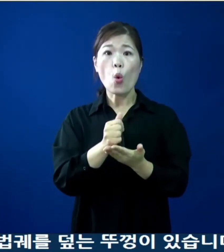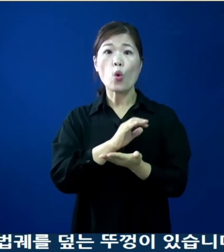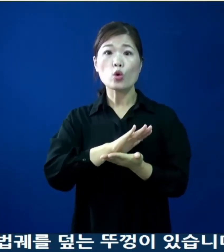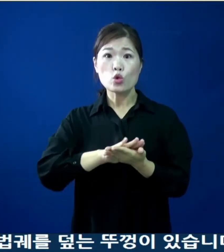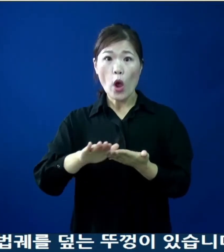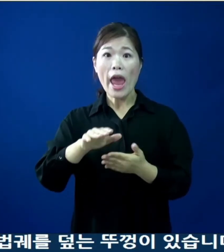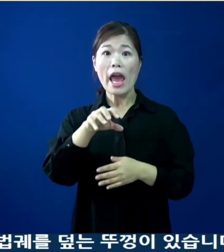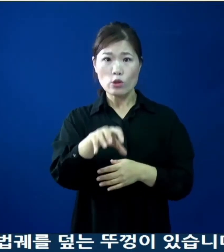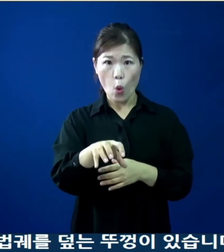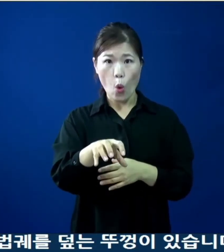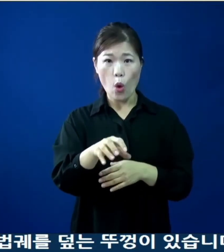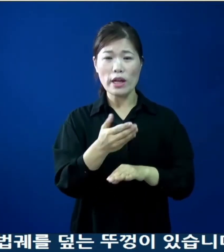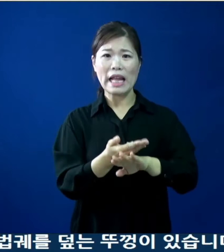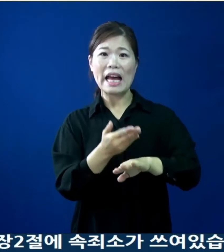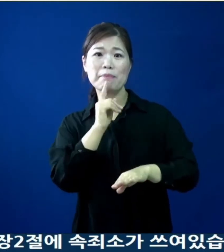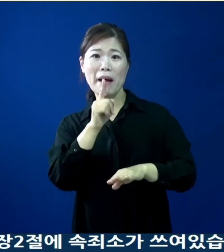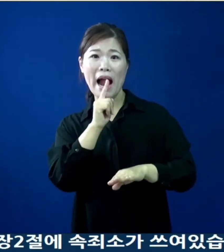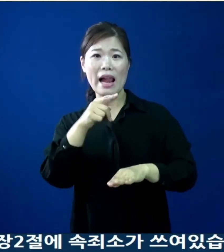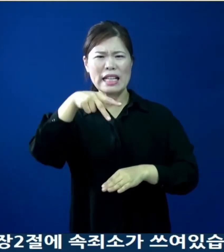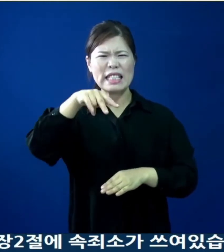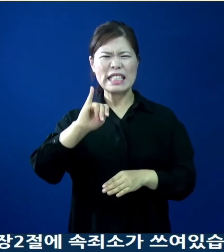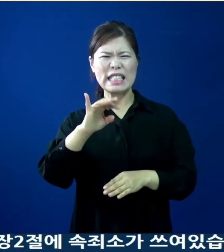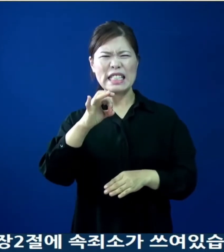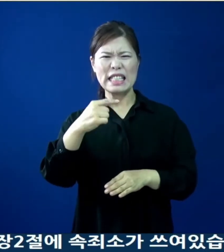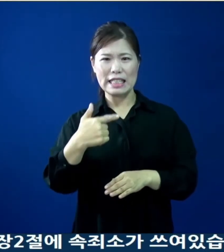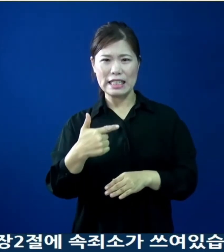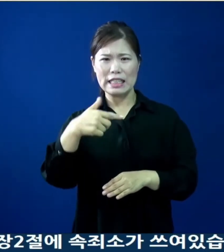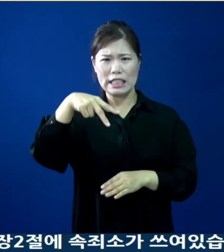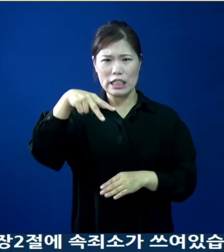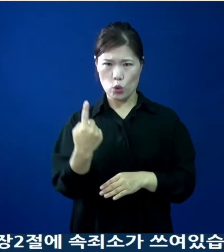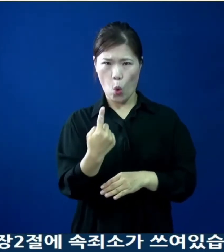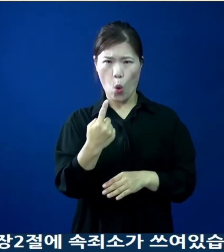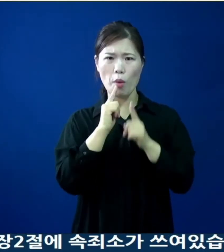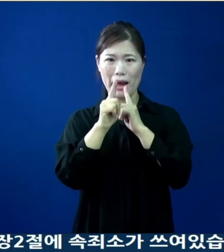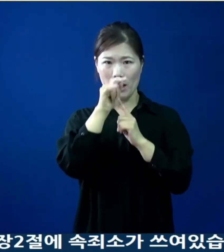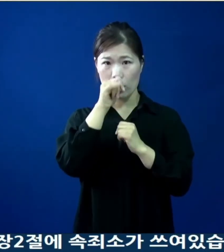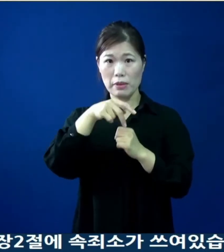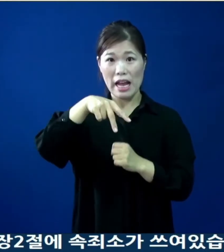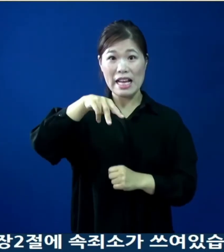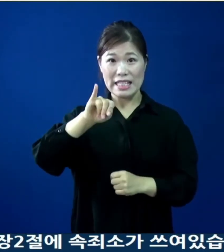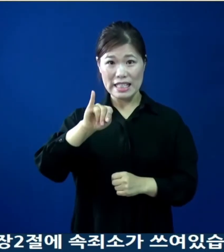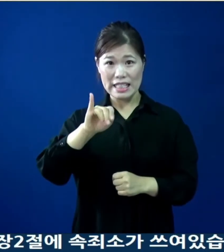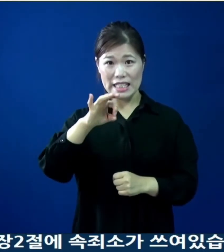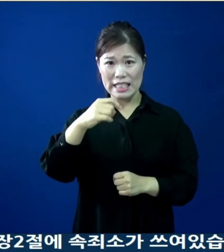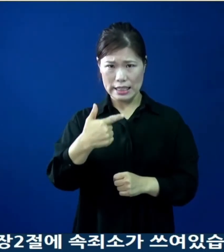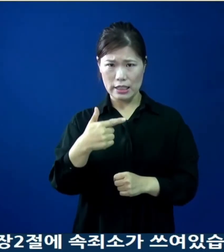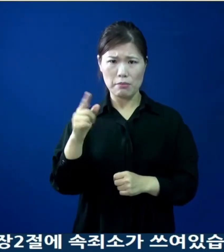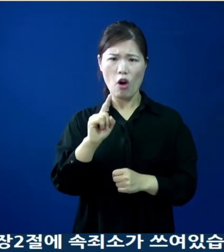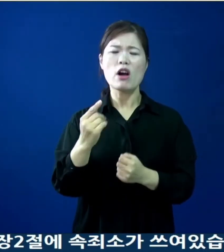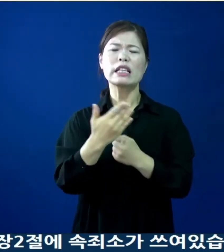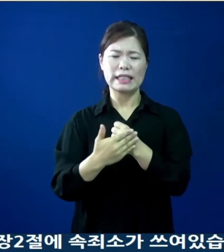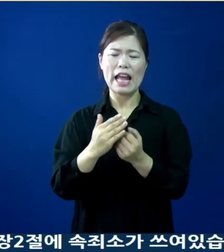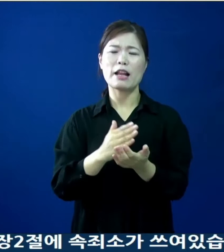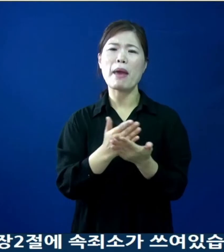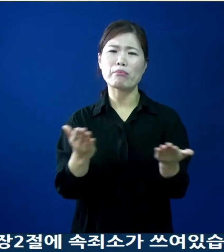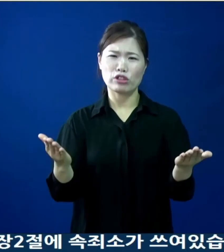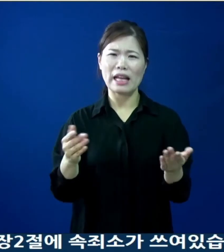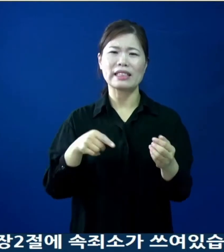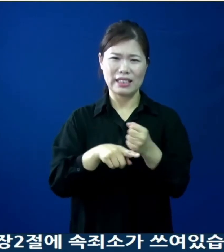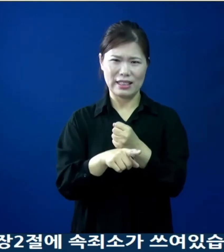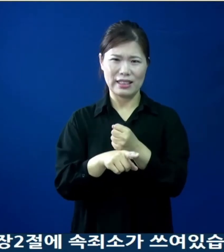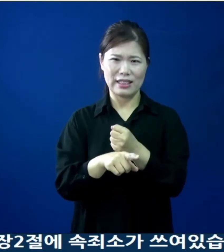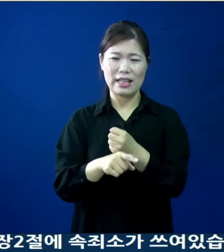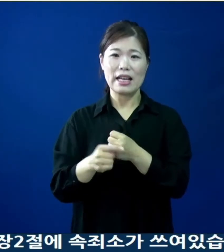속죄소를 다른 말로 시은소라고도 불러요. 시은, 은혜를 베푼다, 그런 얘기죠. 은혜를